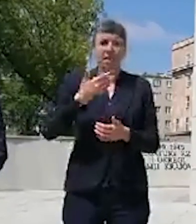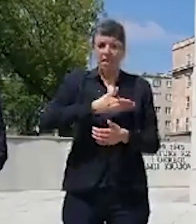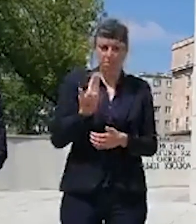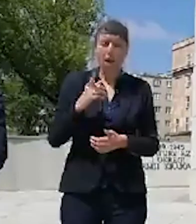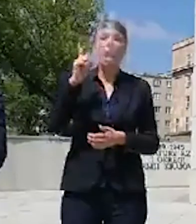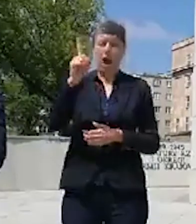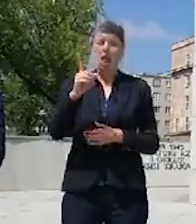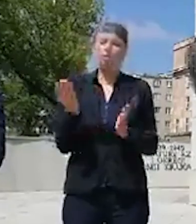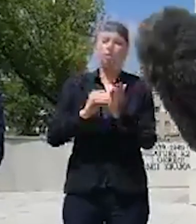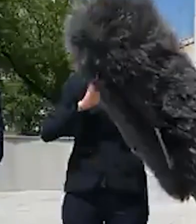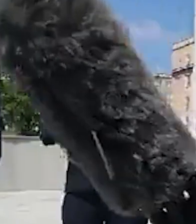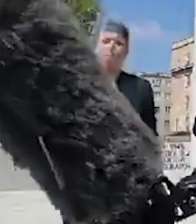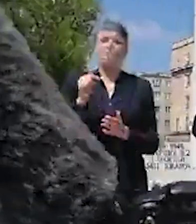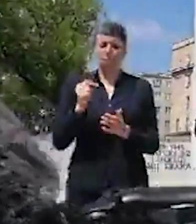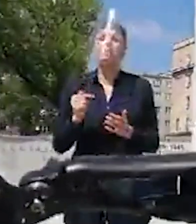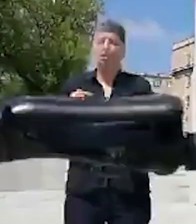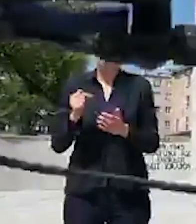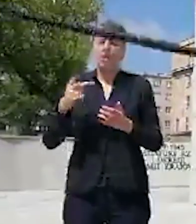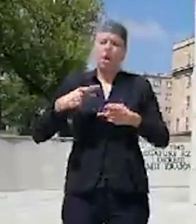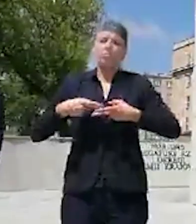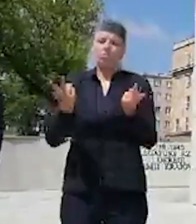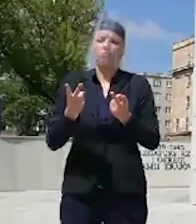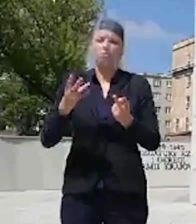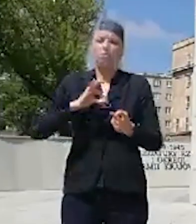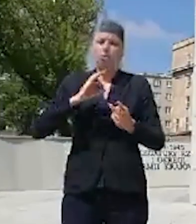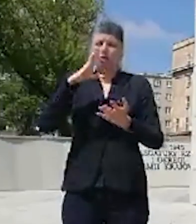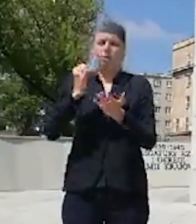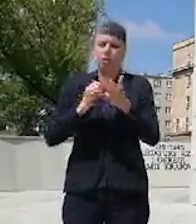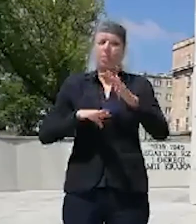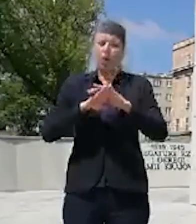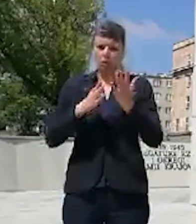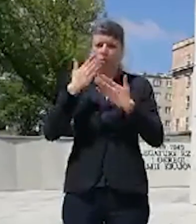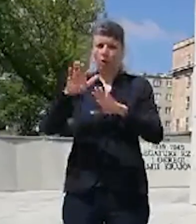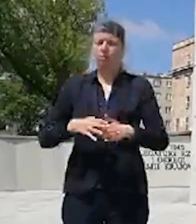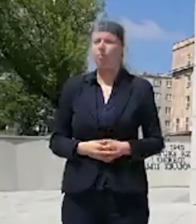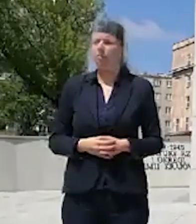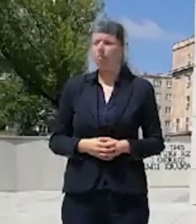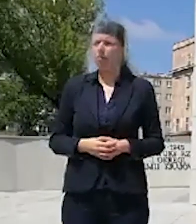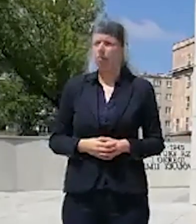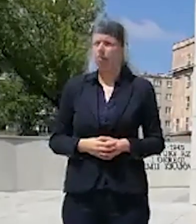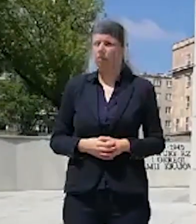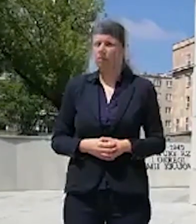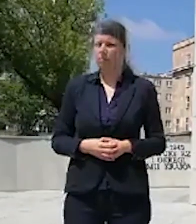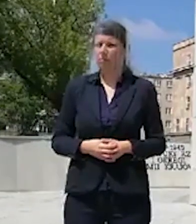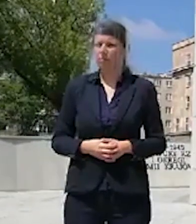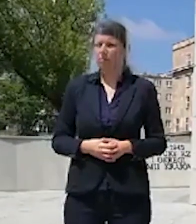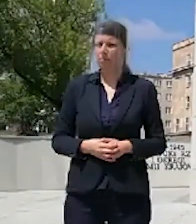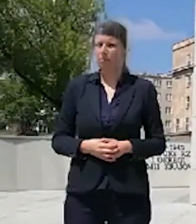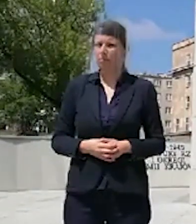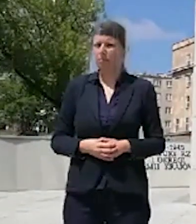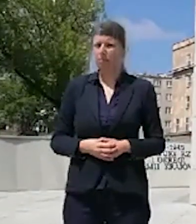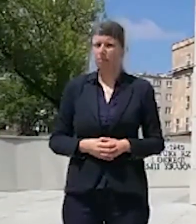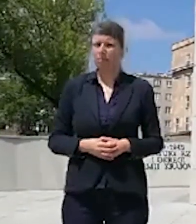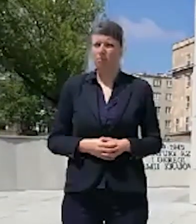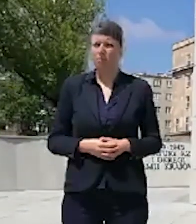złożę. To ja jeszcze mogę, jeżeli można, ja o uchwałę PKW chciałem zapytać, bo ona nadal nie jest publikowana. Według pana